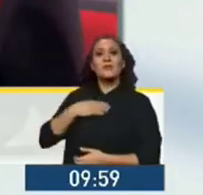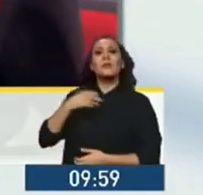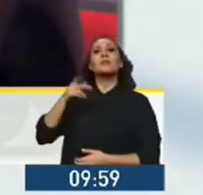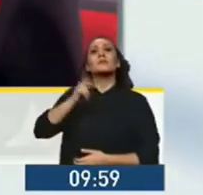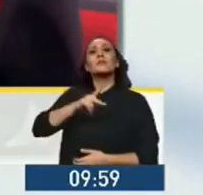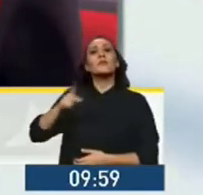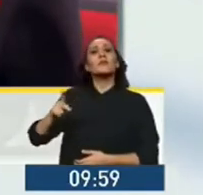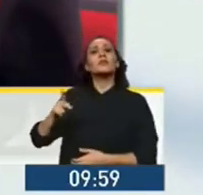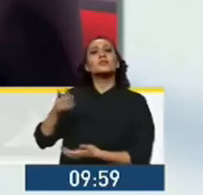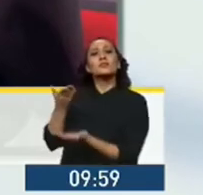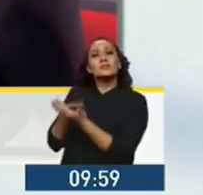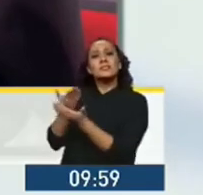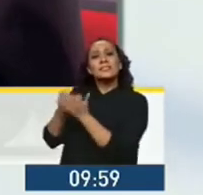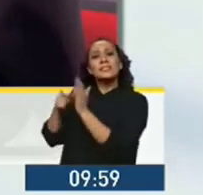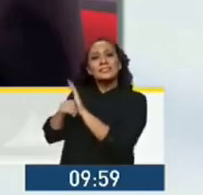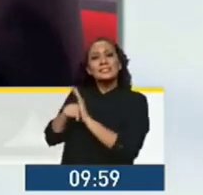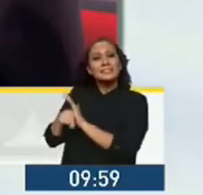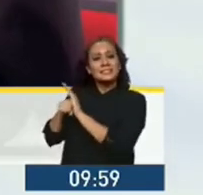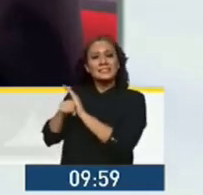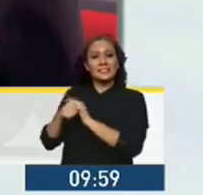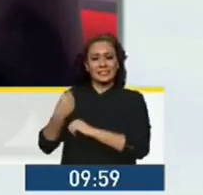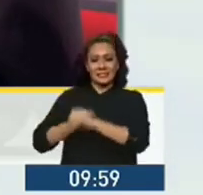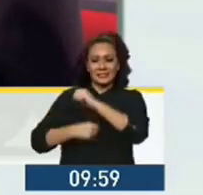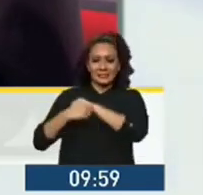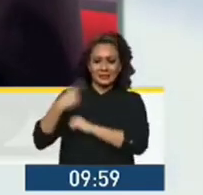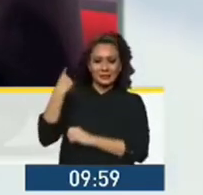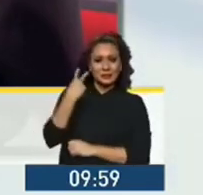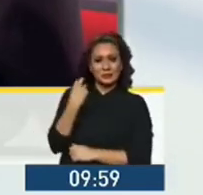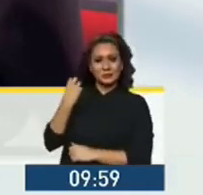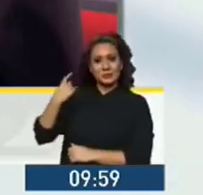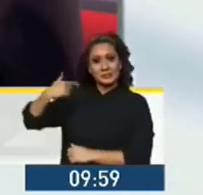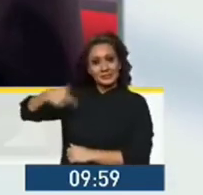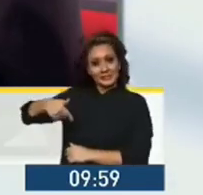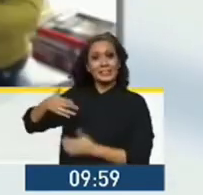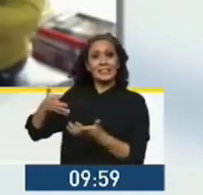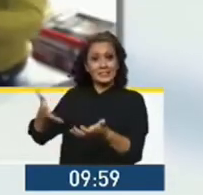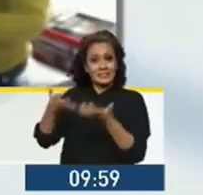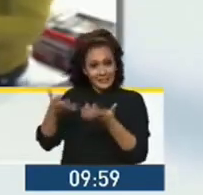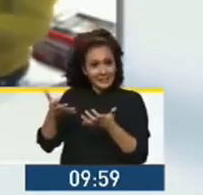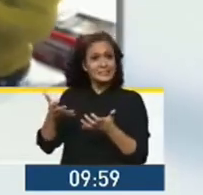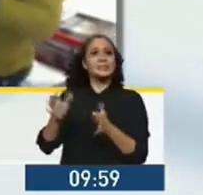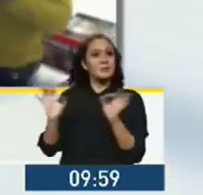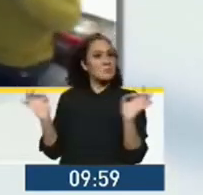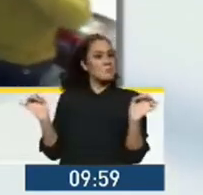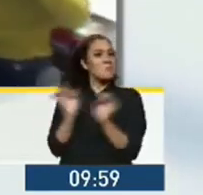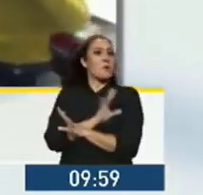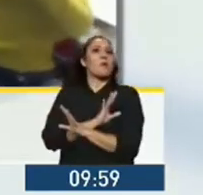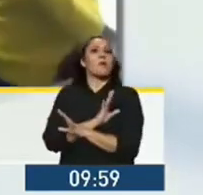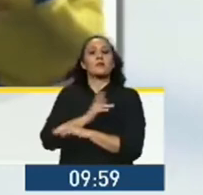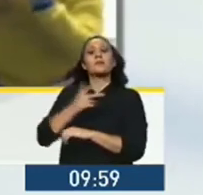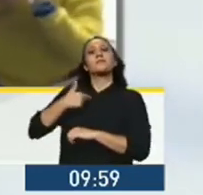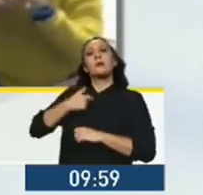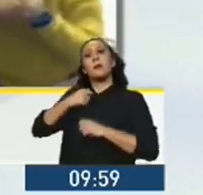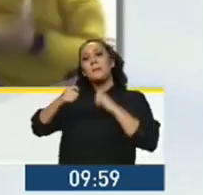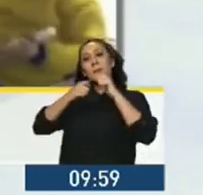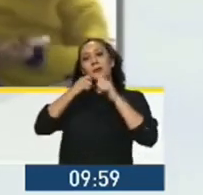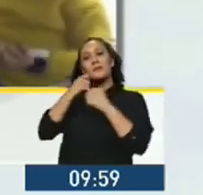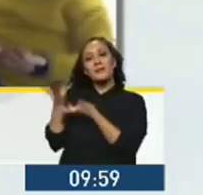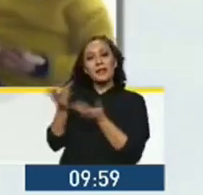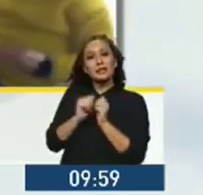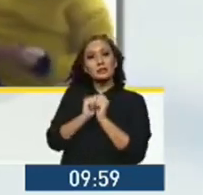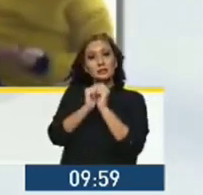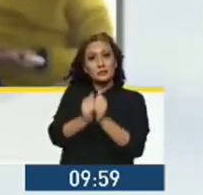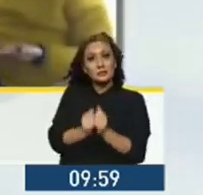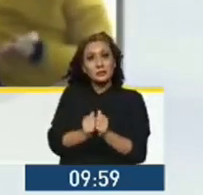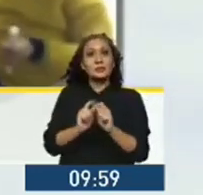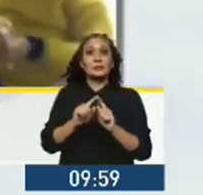políticas, que durante uma entrevista em 2017, resolveram que estavam prontos para a entrevista. Para